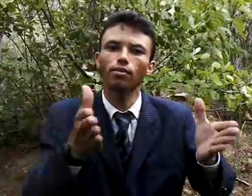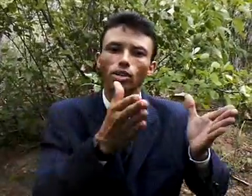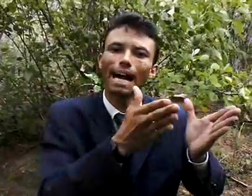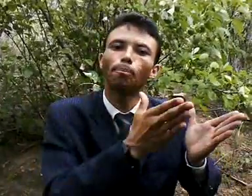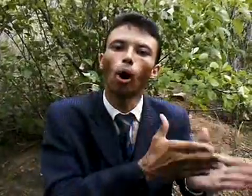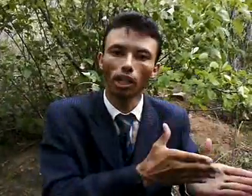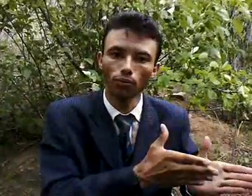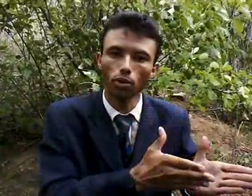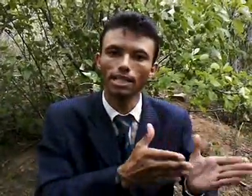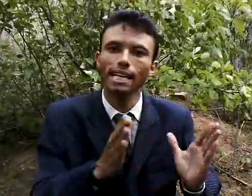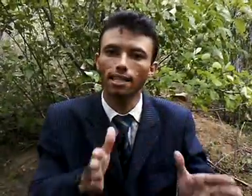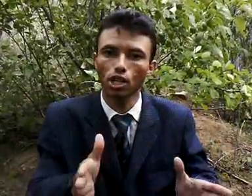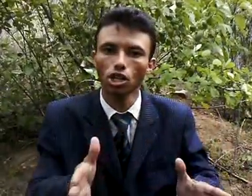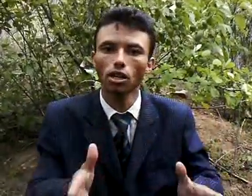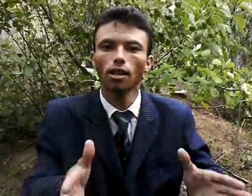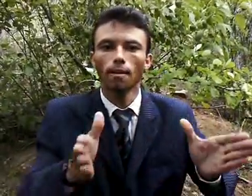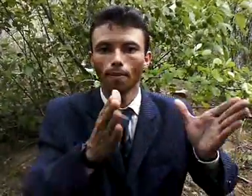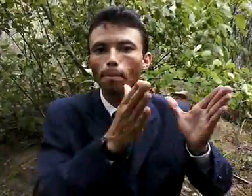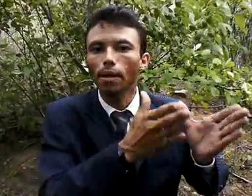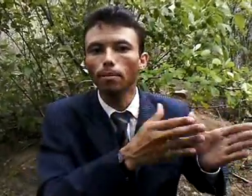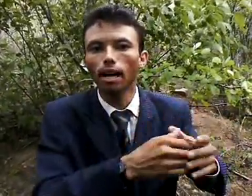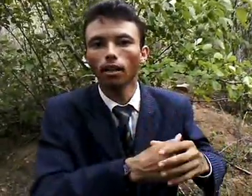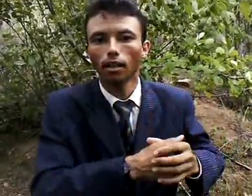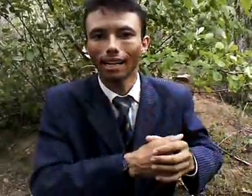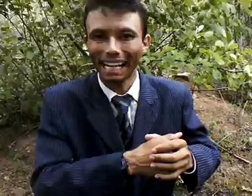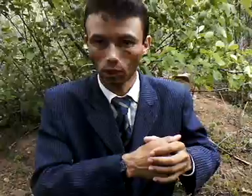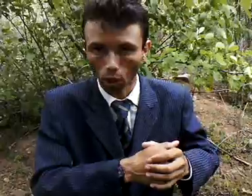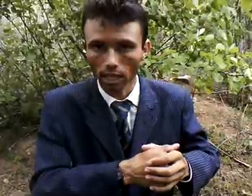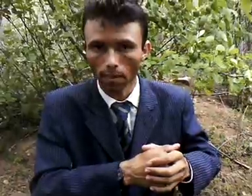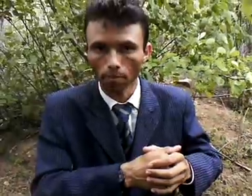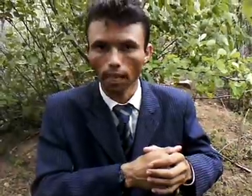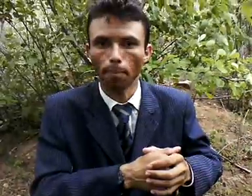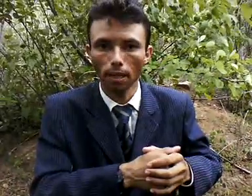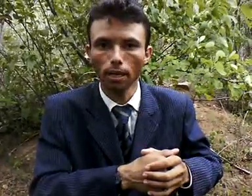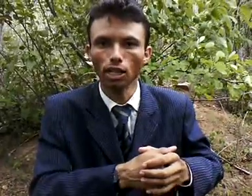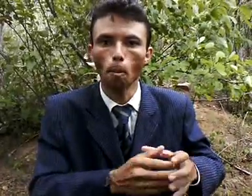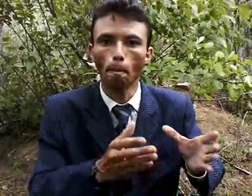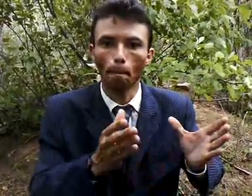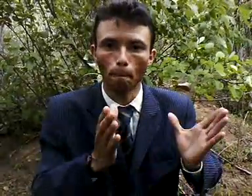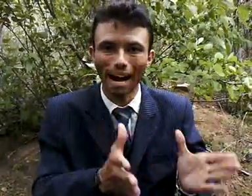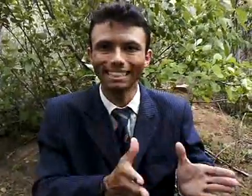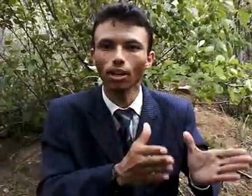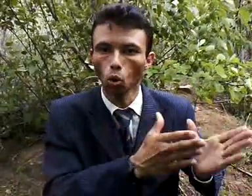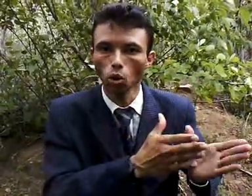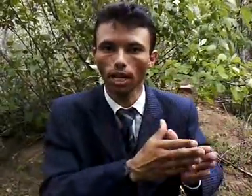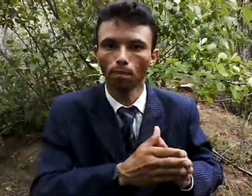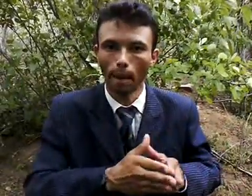livros apócrifos que existem na Bíblia católica, na Bíblia que o padre usa na